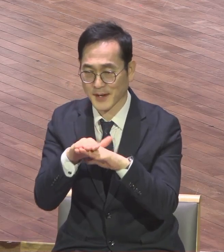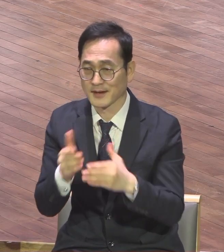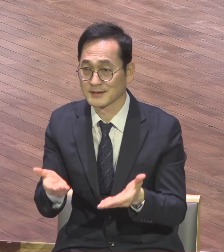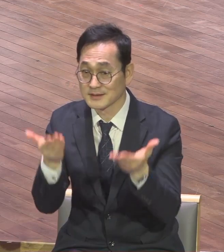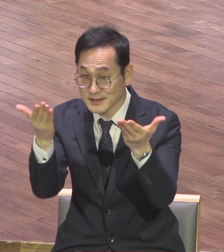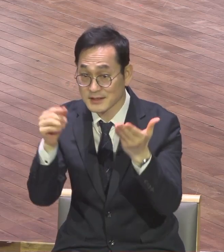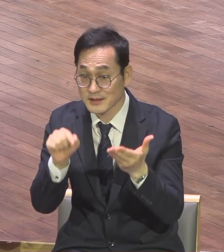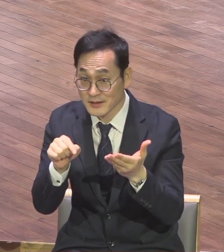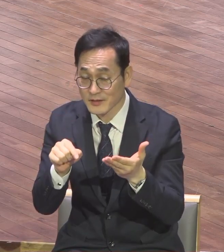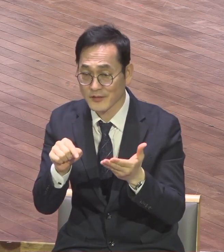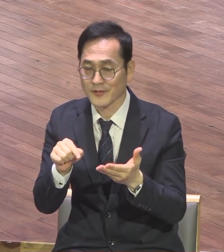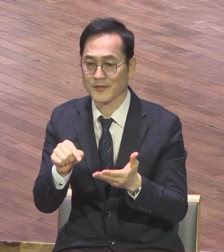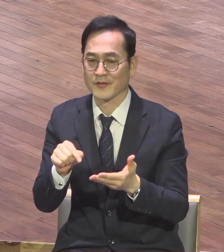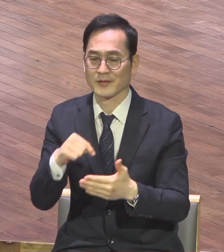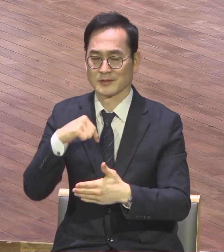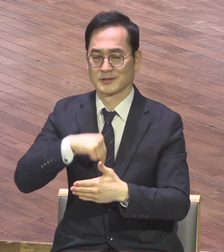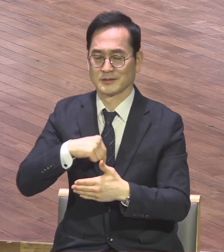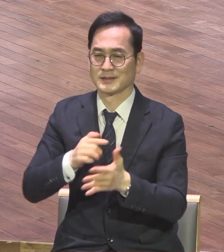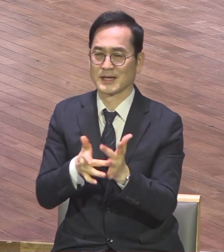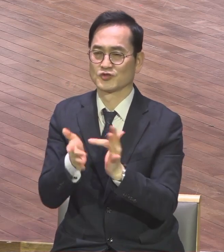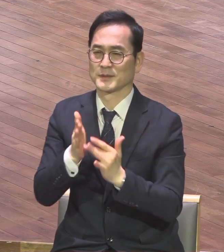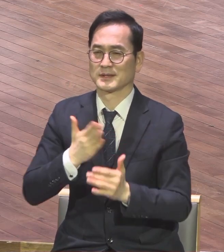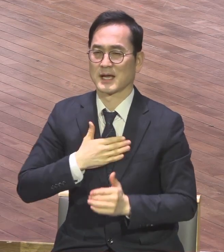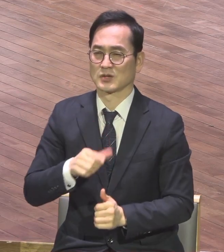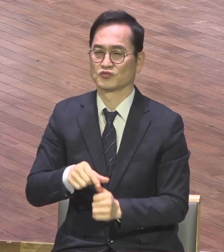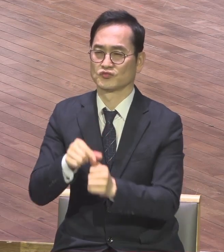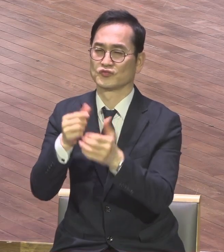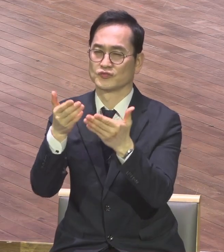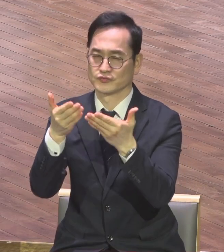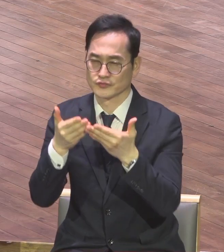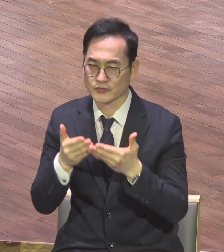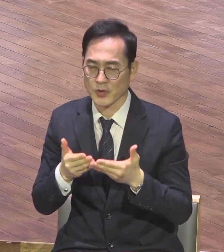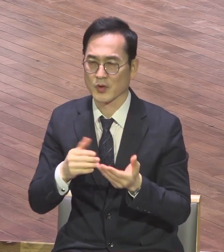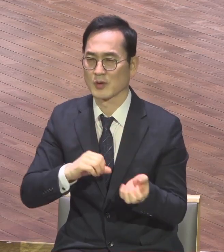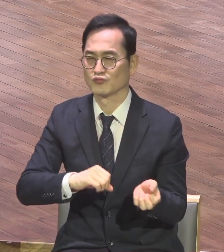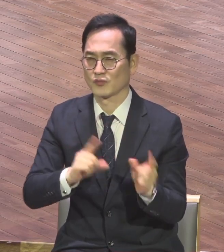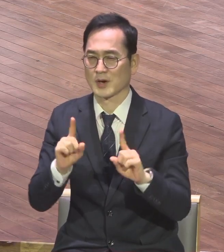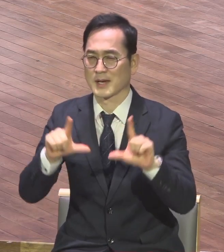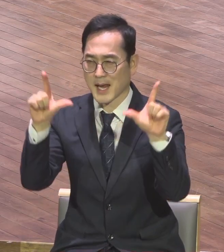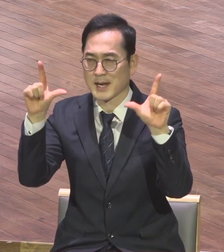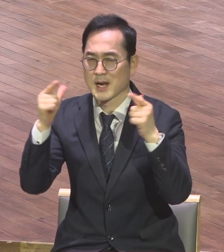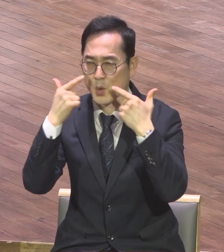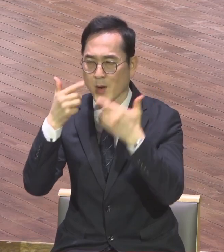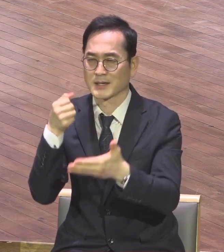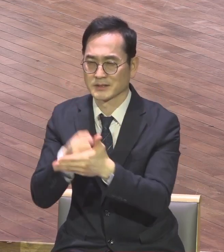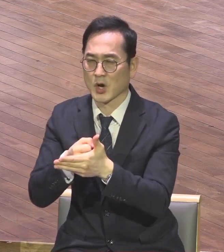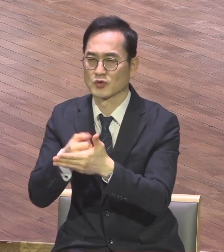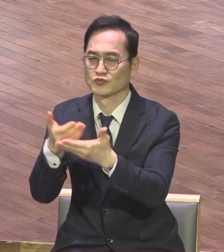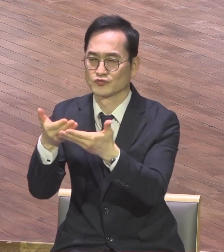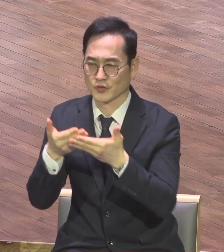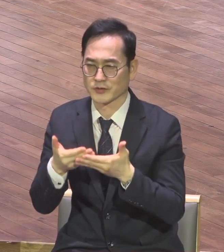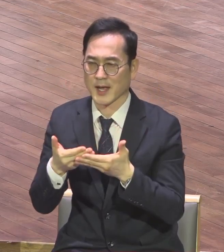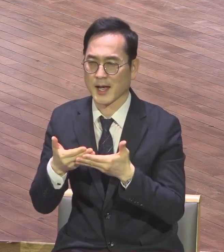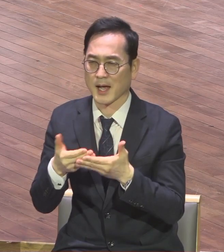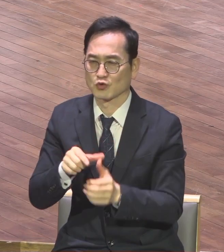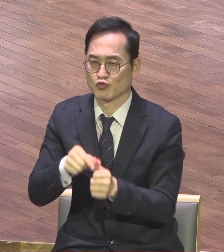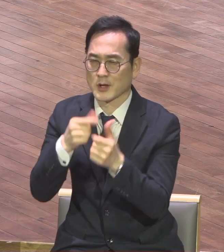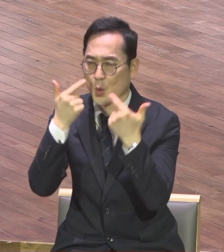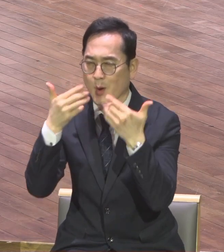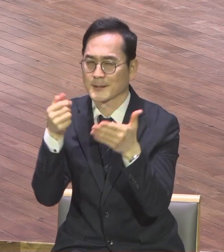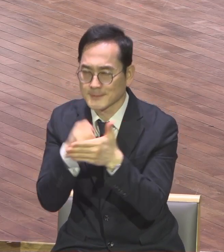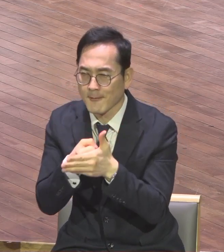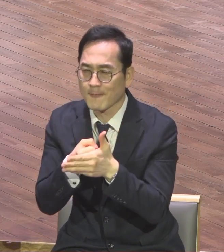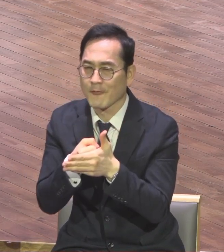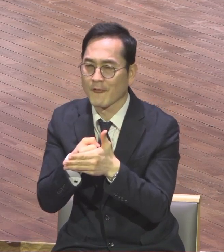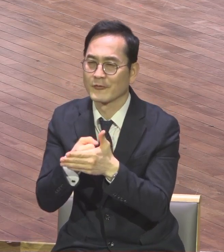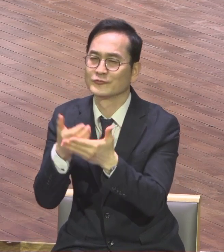늘 가슴 속에 예수님이 나를 구원하셨고 이 부활절 날은 확정시켜 주셨다. 이